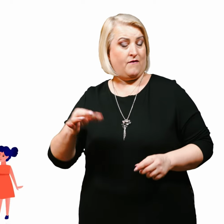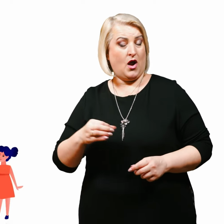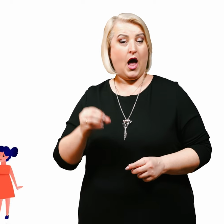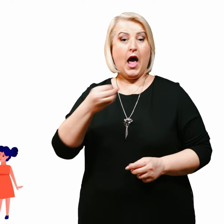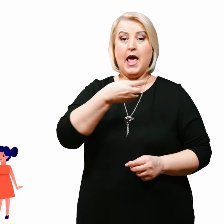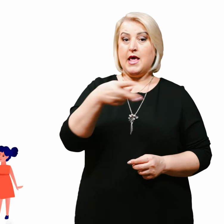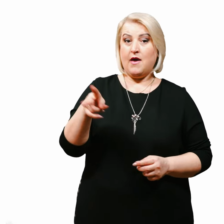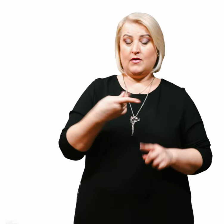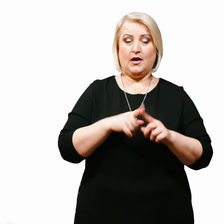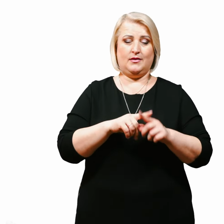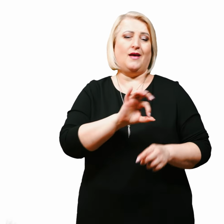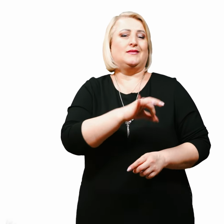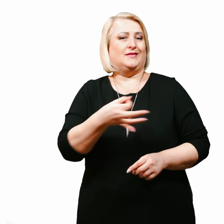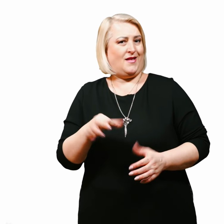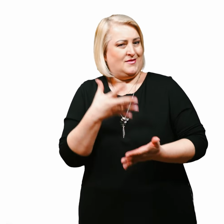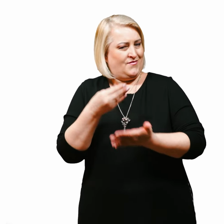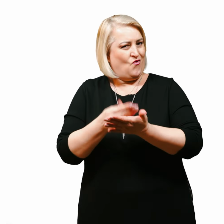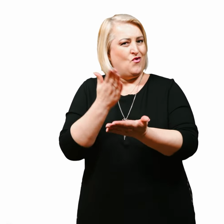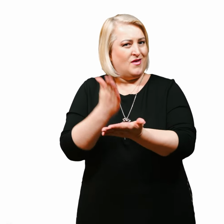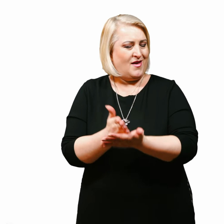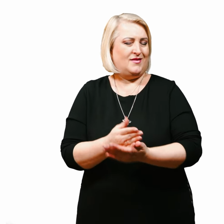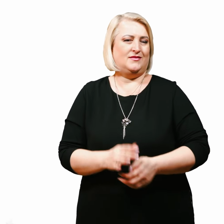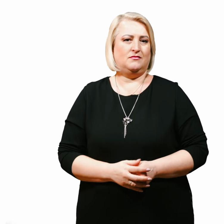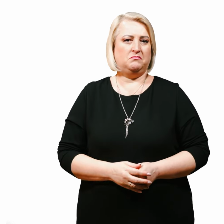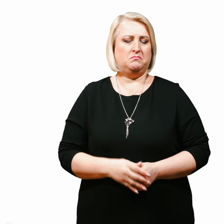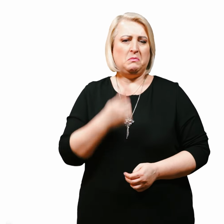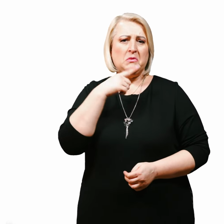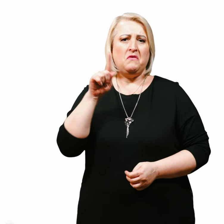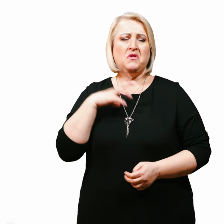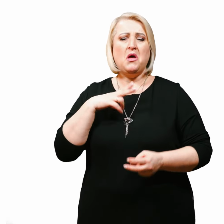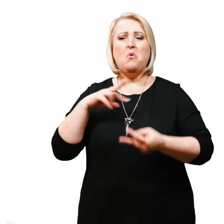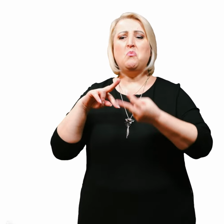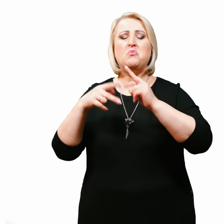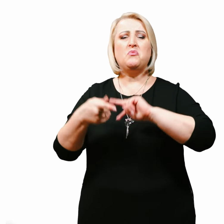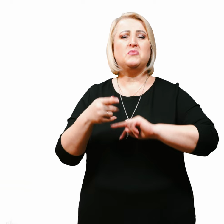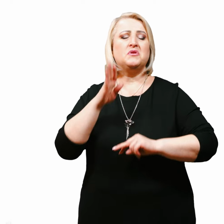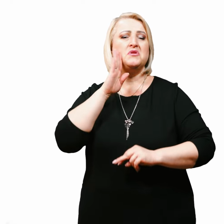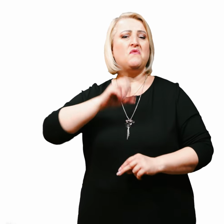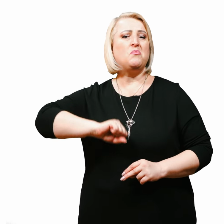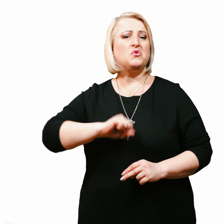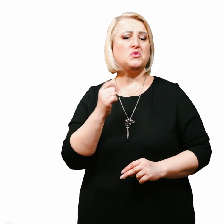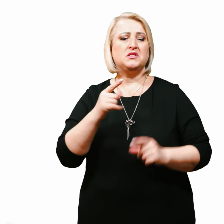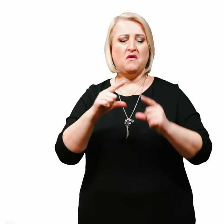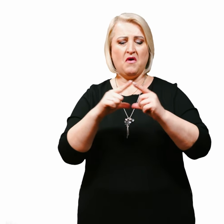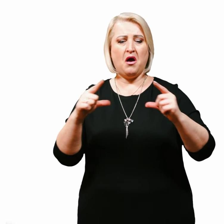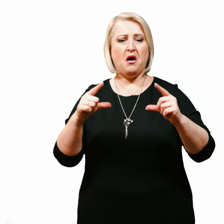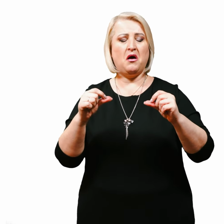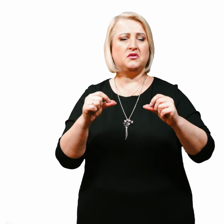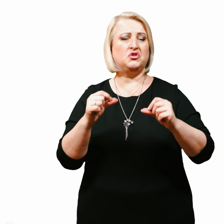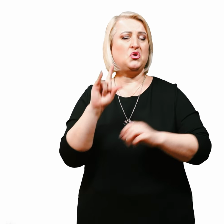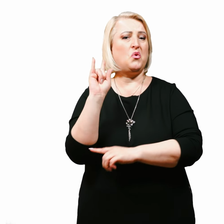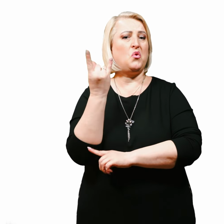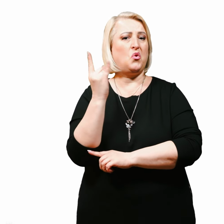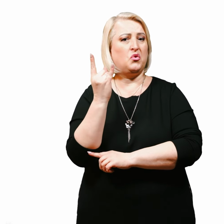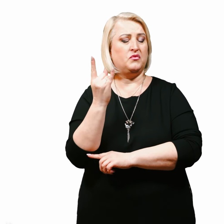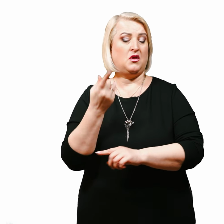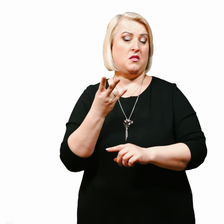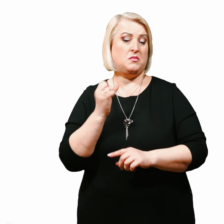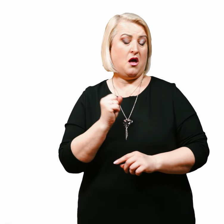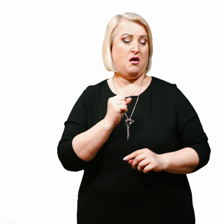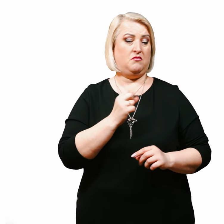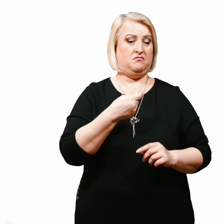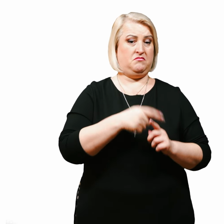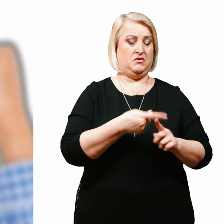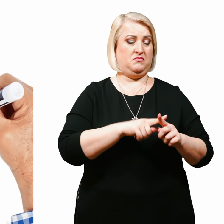из центов и так далее. Недавно я обменяла у подруги несколько карточек Барби на код для игры в теннис